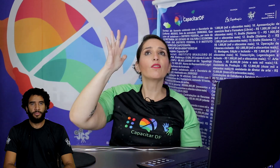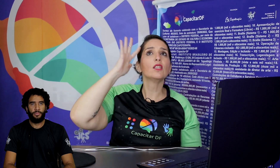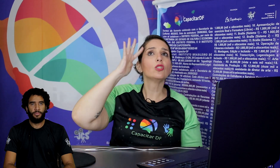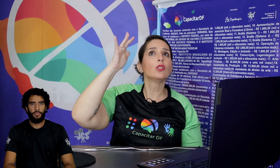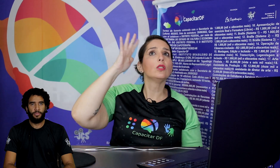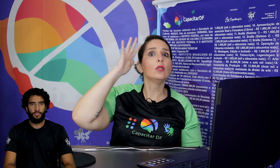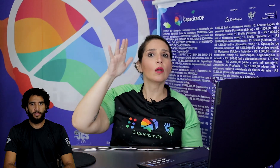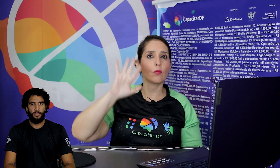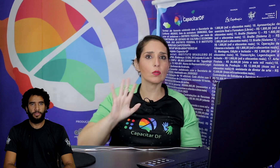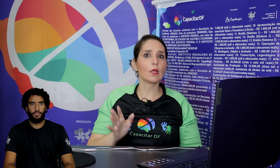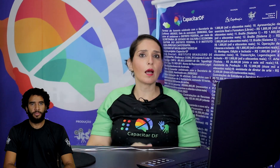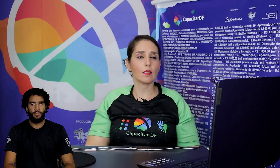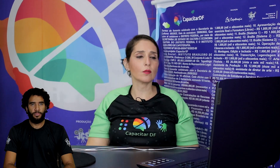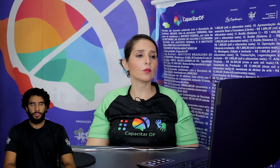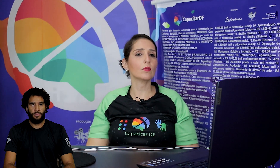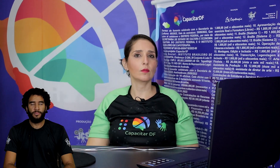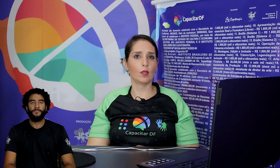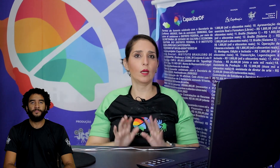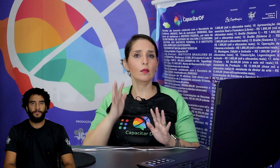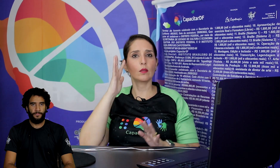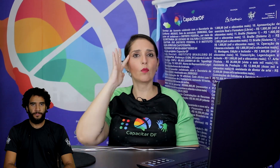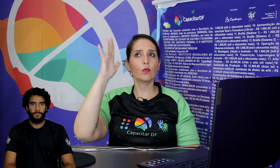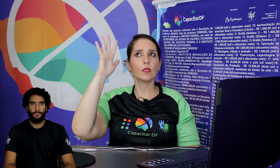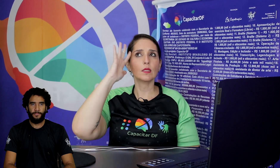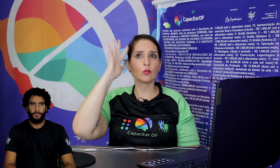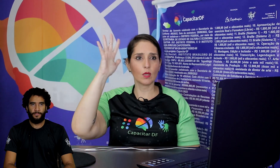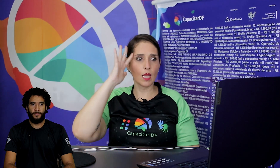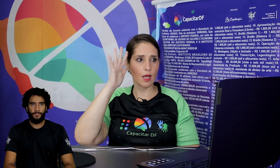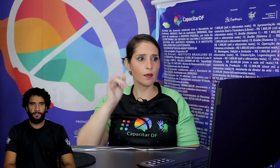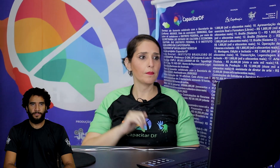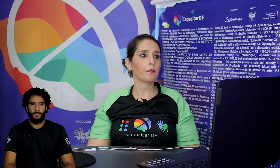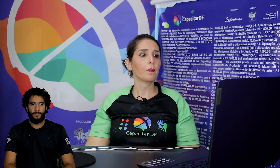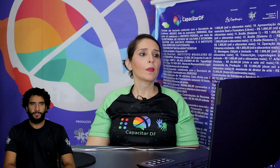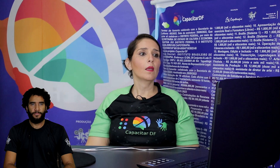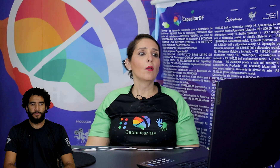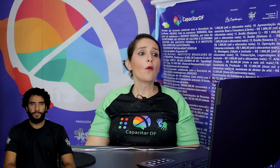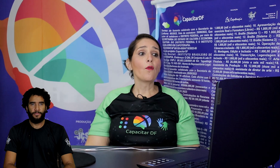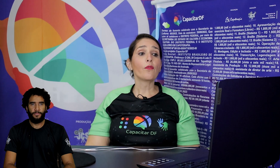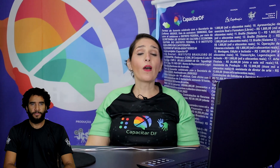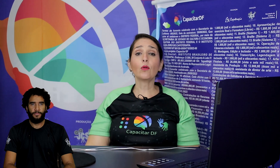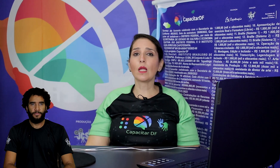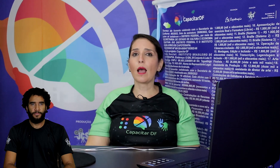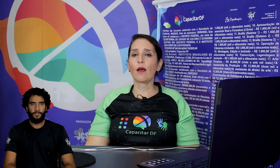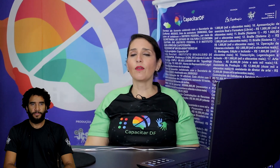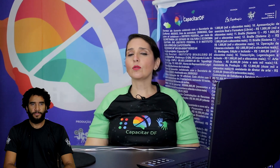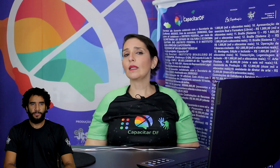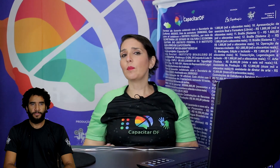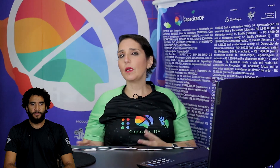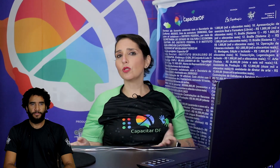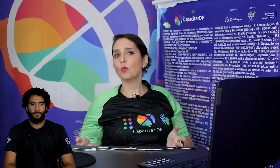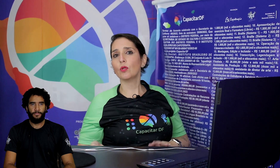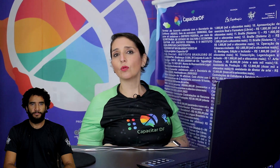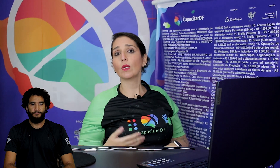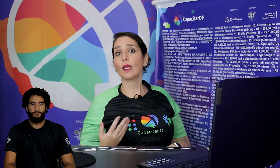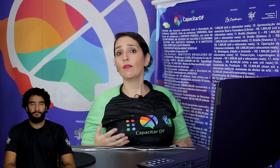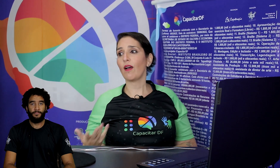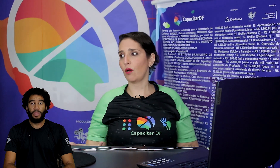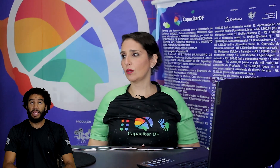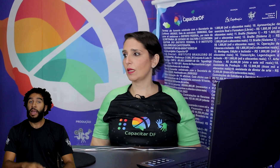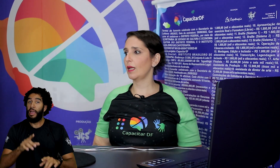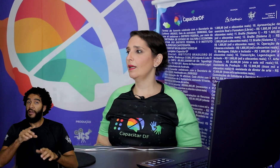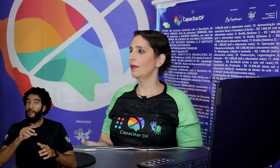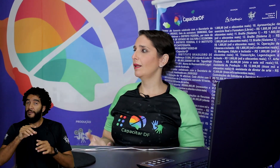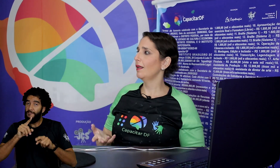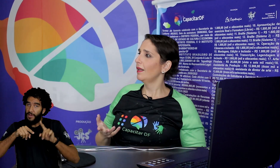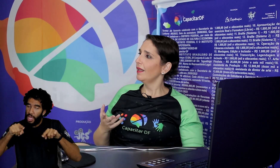para refletir em alguns casos, tá? Então, sonhar. Faltar. Faltar depende muito do que